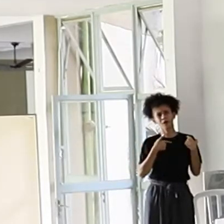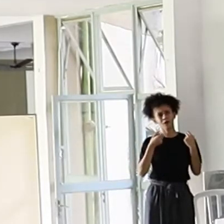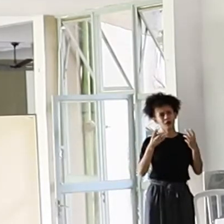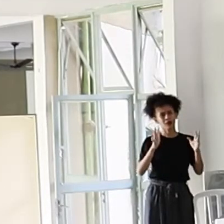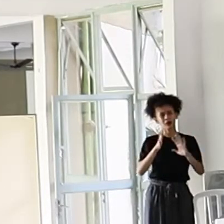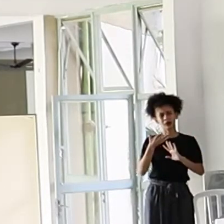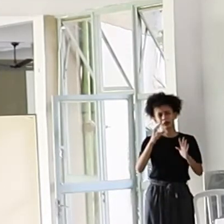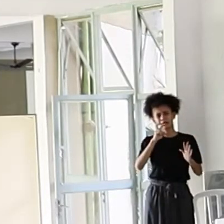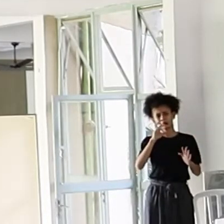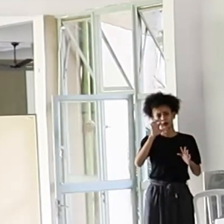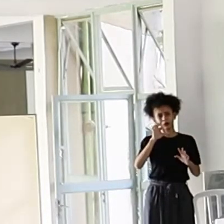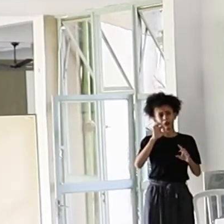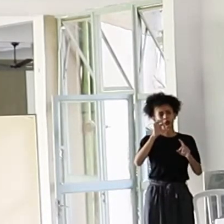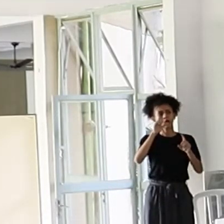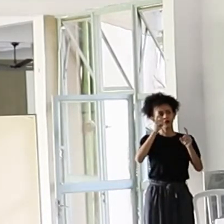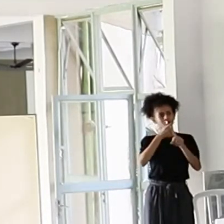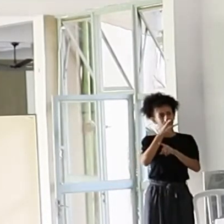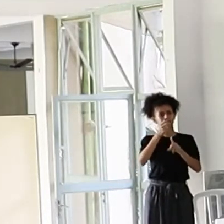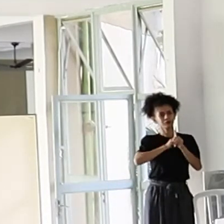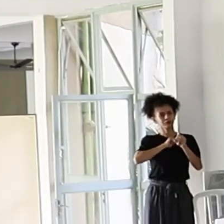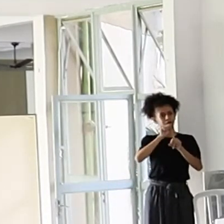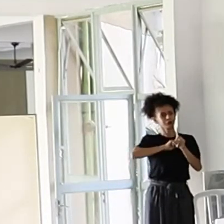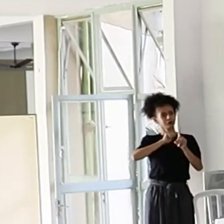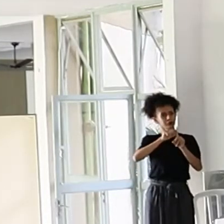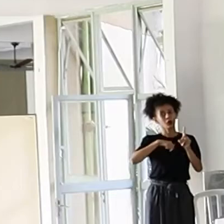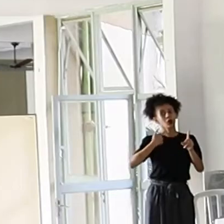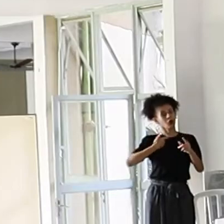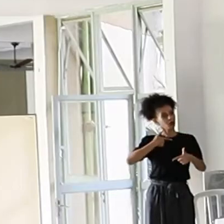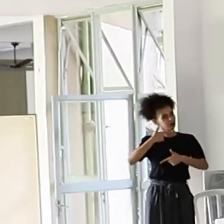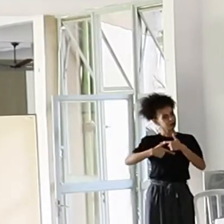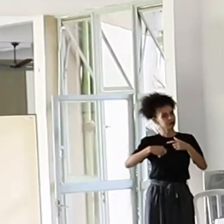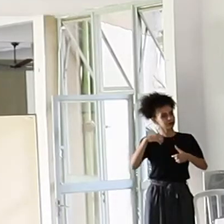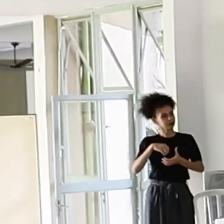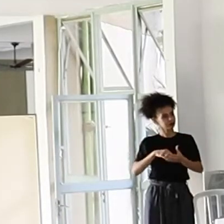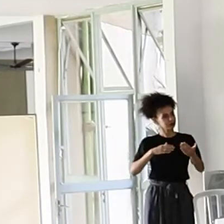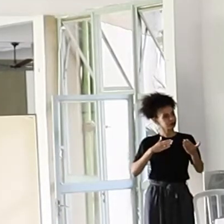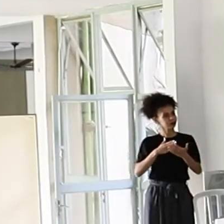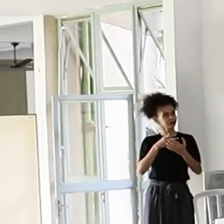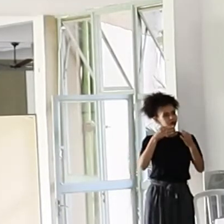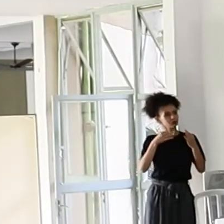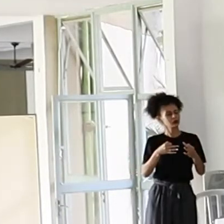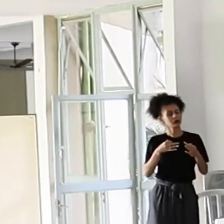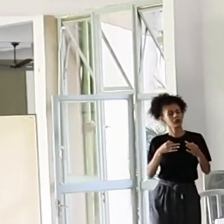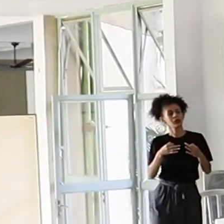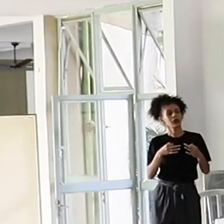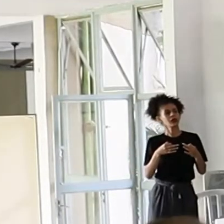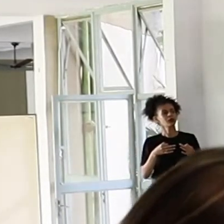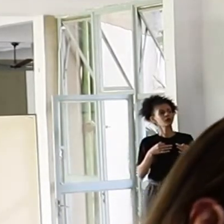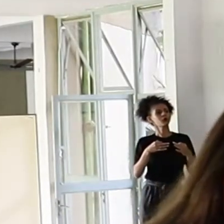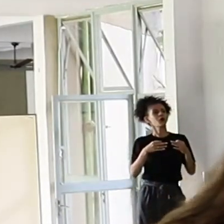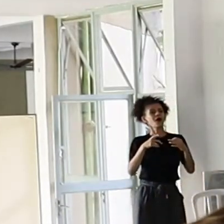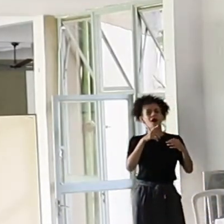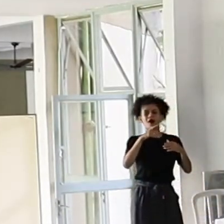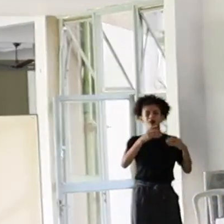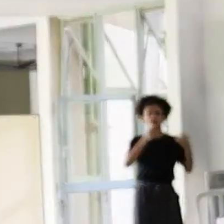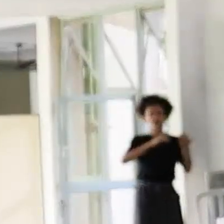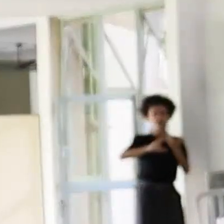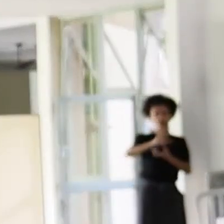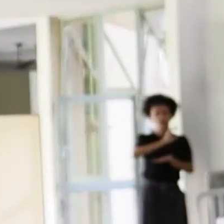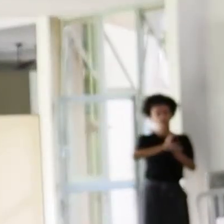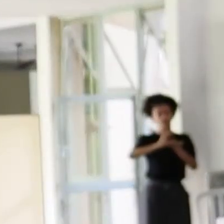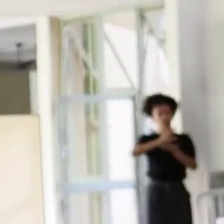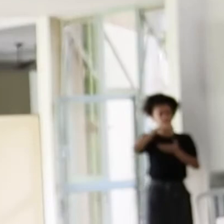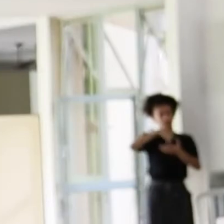50 Imóveis mensalmente então contribuímos informativa e direta para a formação realmente dessa